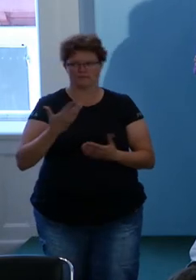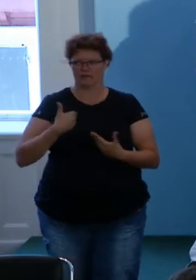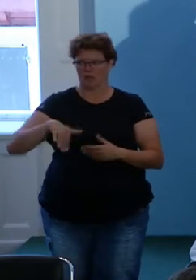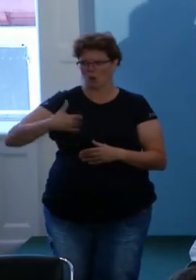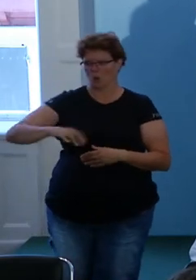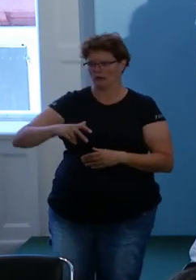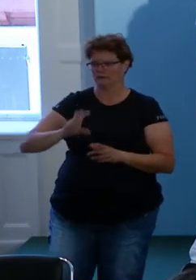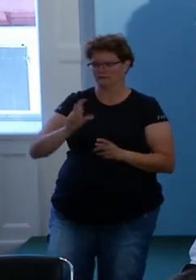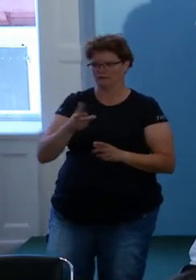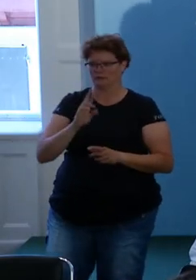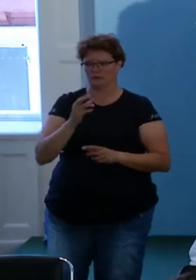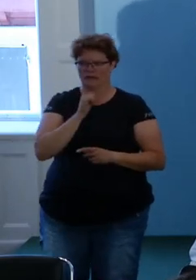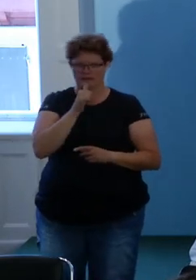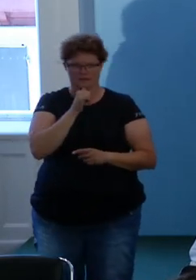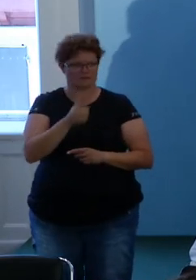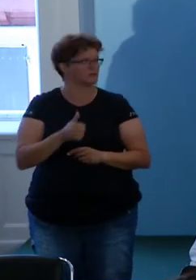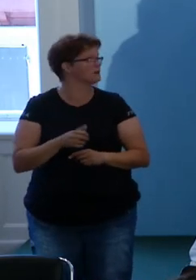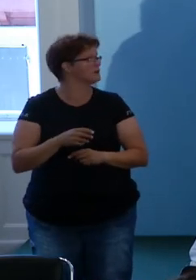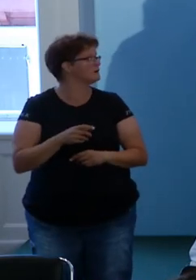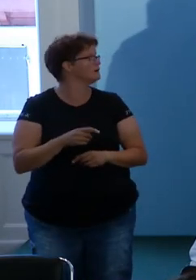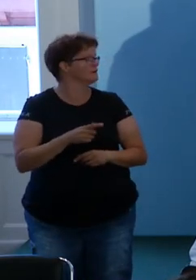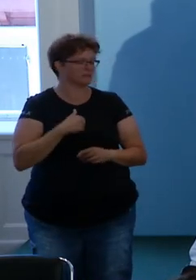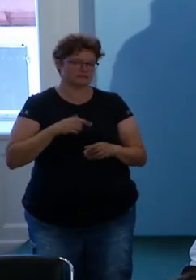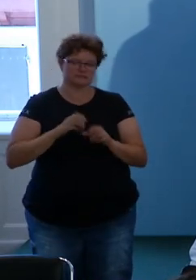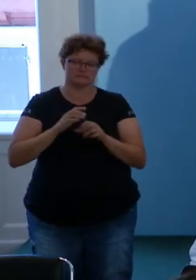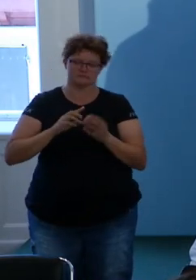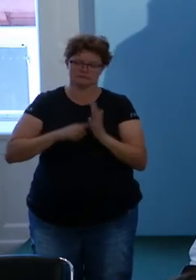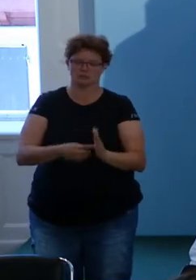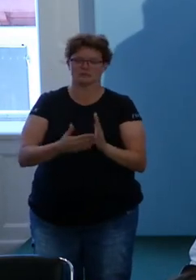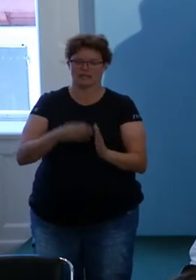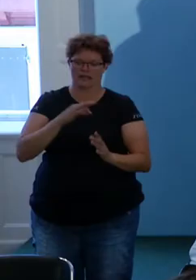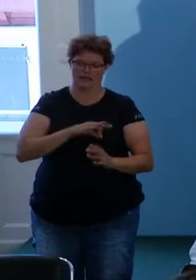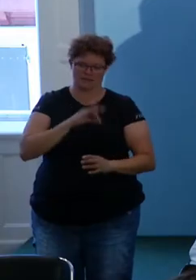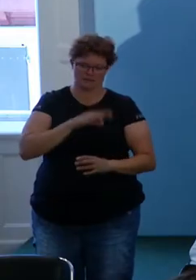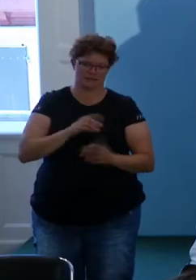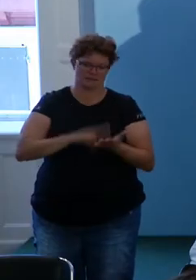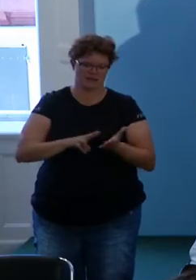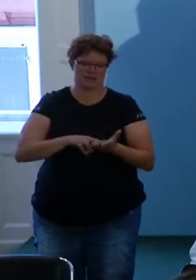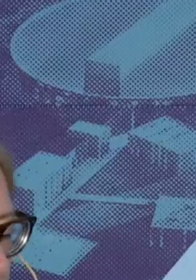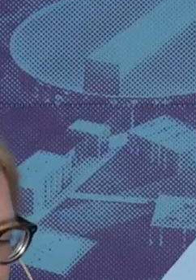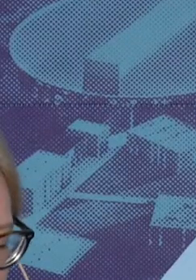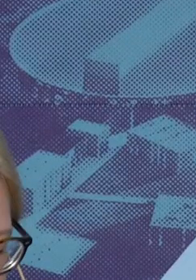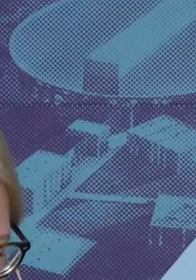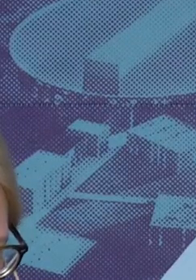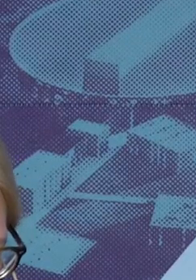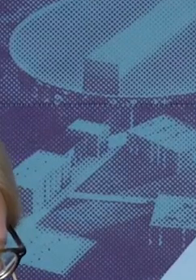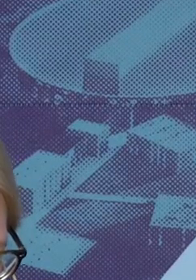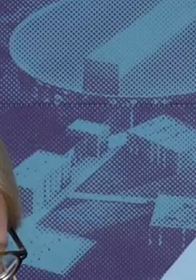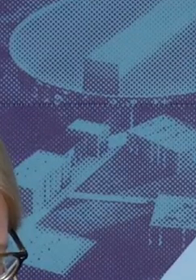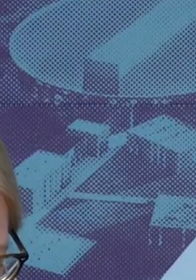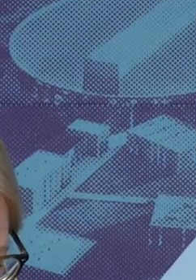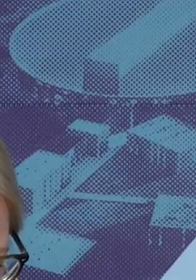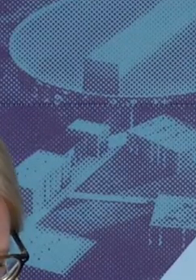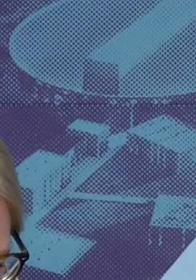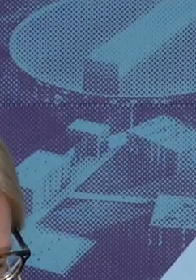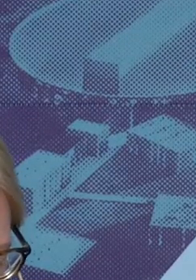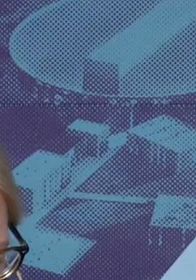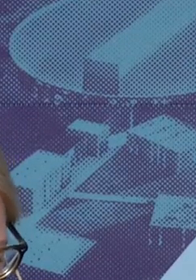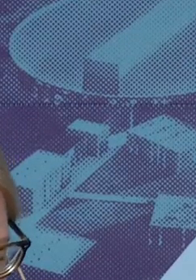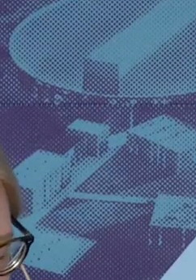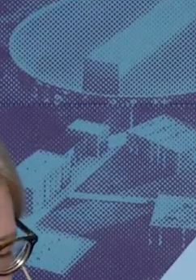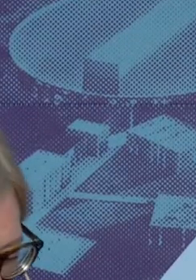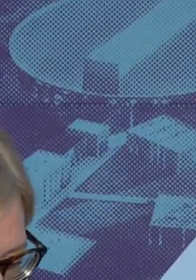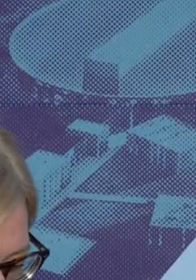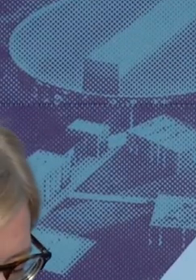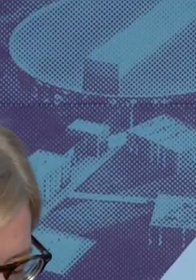så nu tar vi ändå. Vi kommer trycka på Läkemedelsverket och vi kommer försöka göra gemensam sak med Sveriges kommuner och landsting i de här frågorna. Men också tror jag att jobba i det